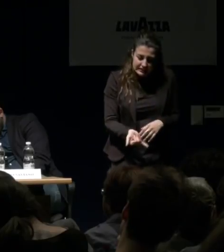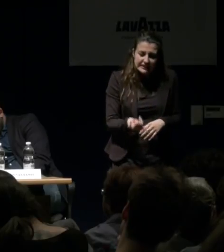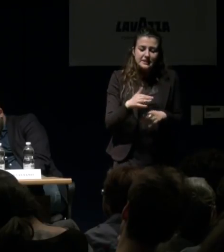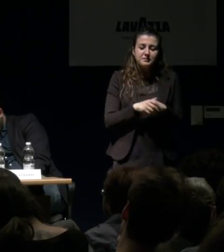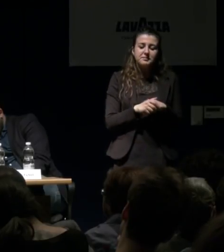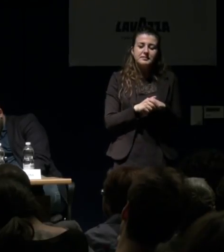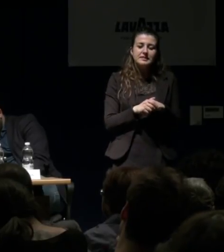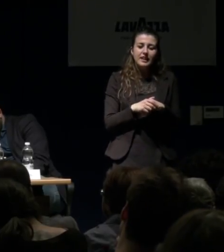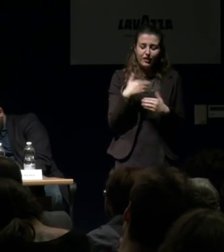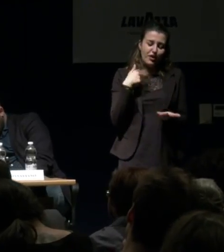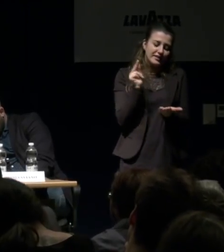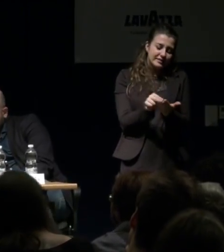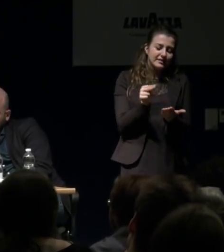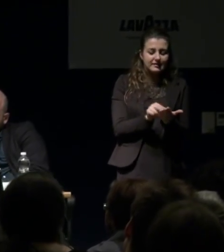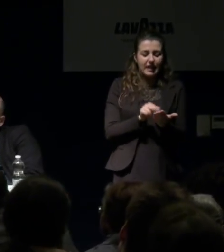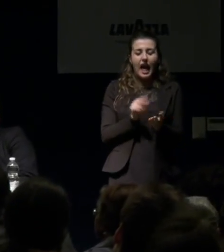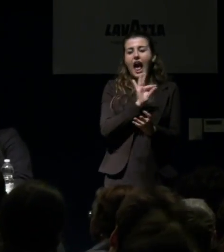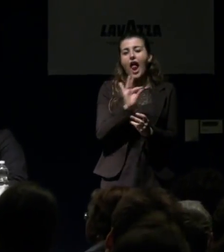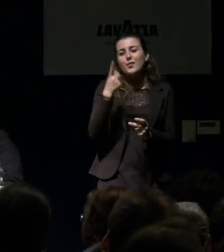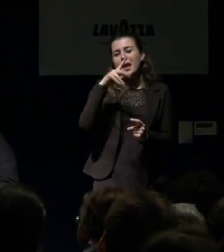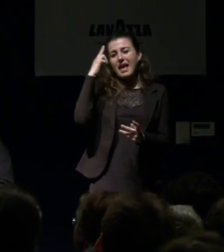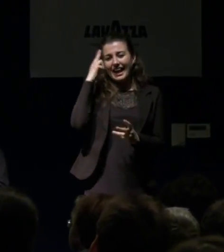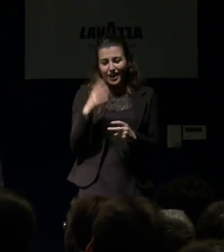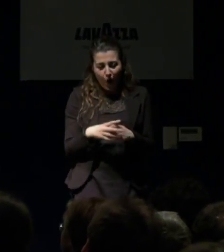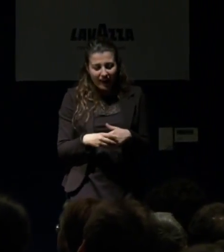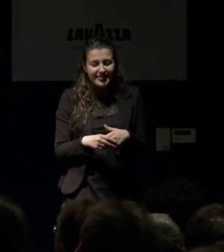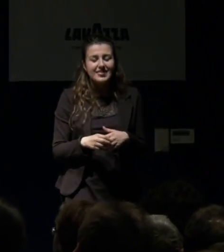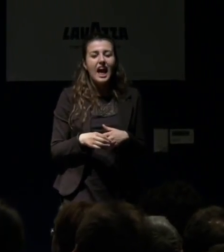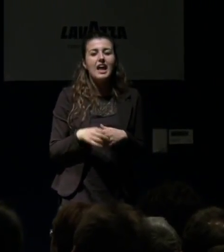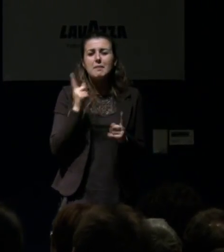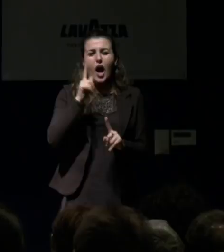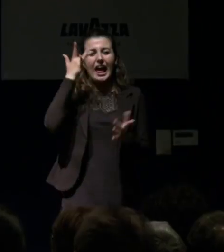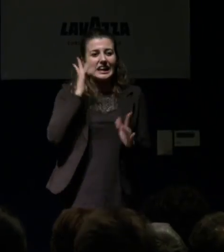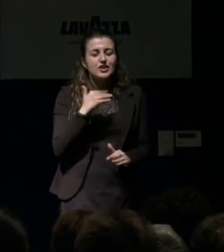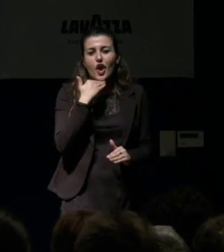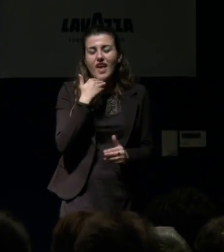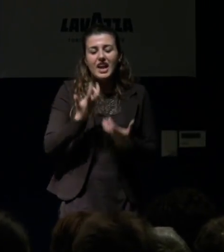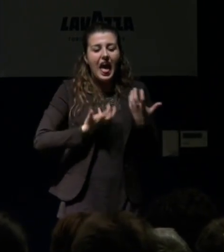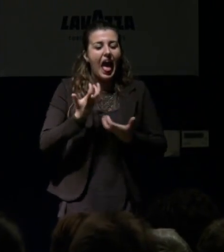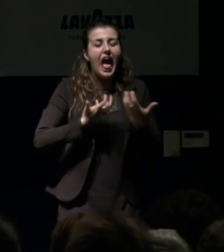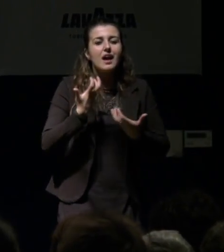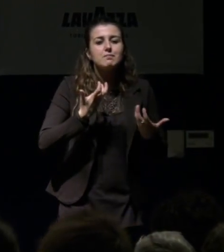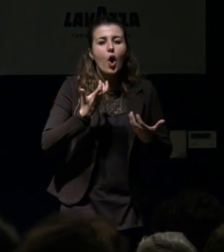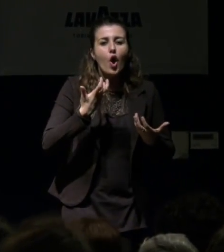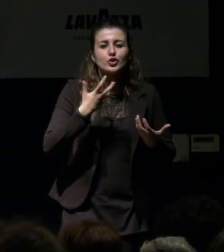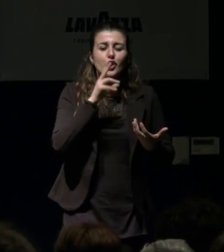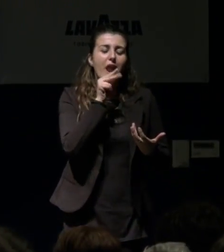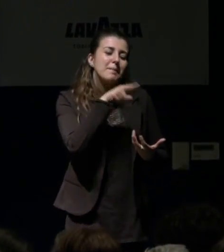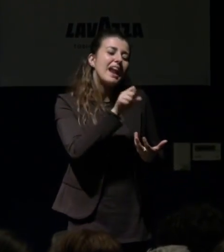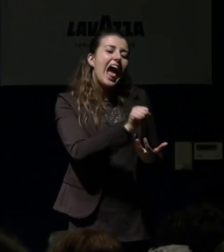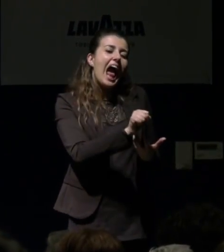mi sono appuntato delle cose proprio perché insomma per non rischiare che l'emozione con cui parlo di